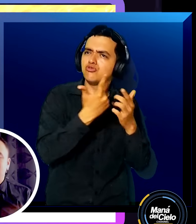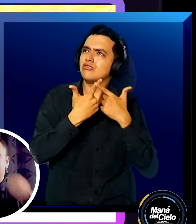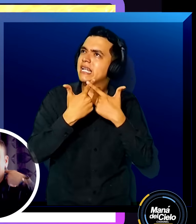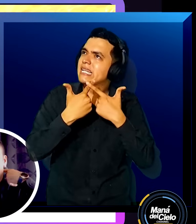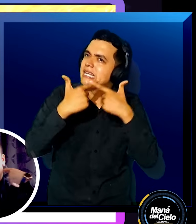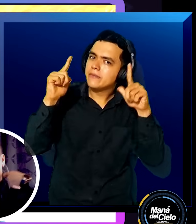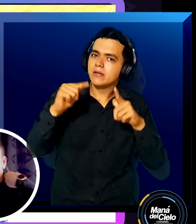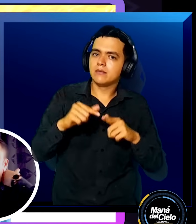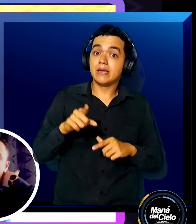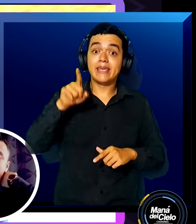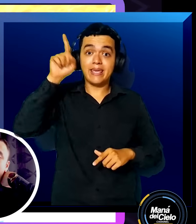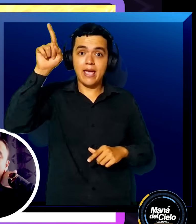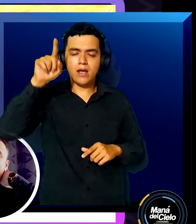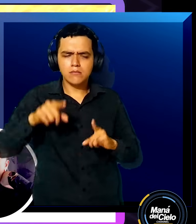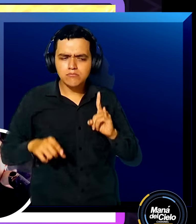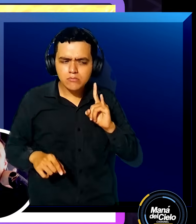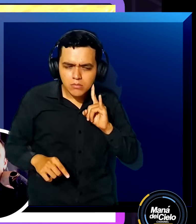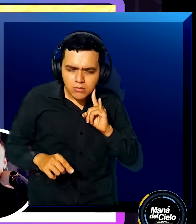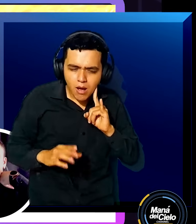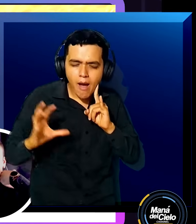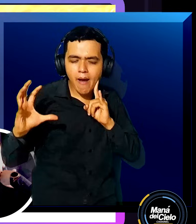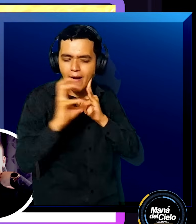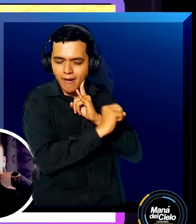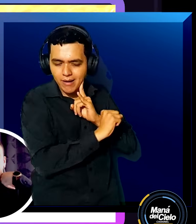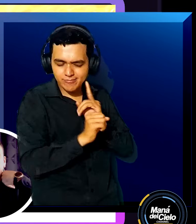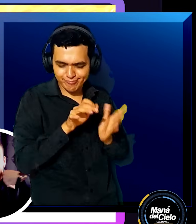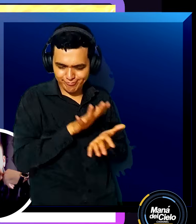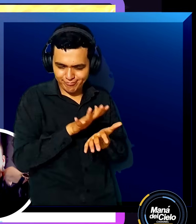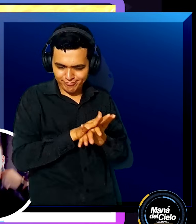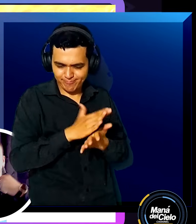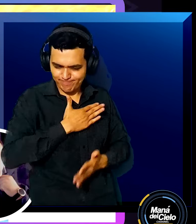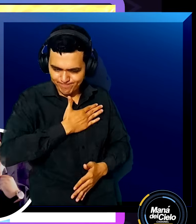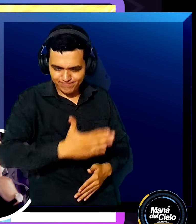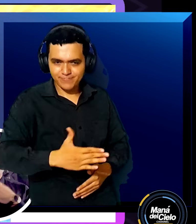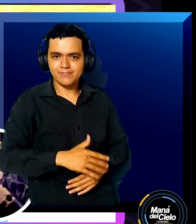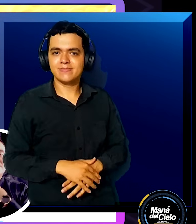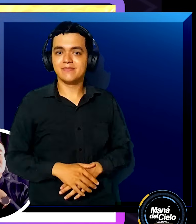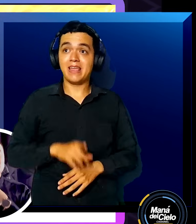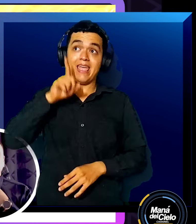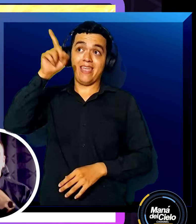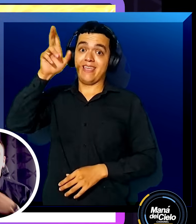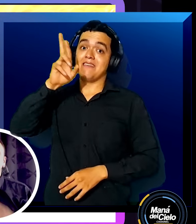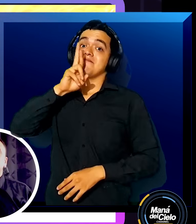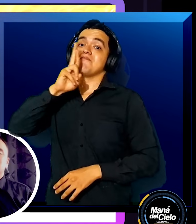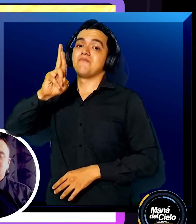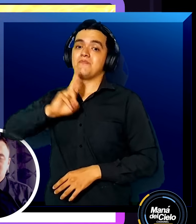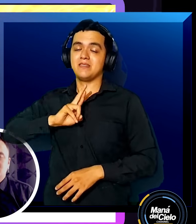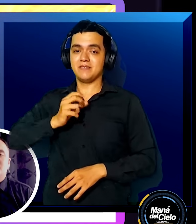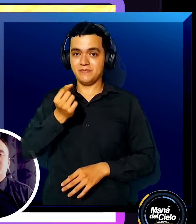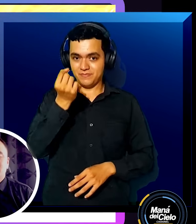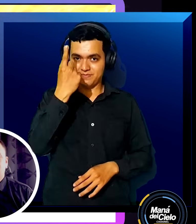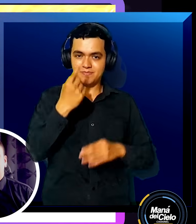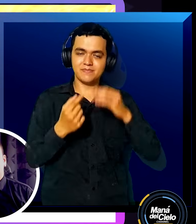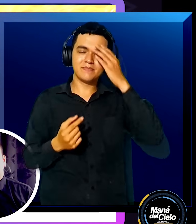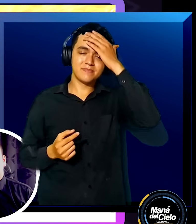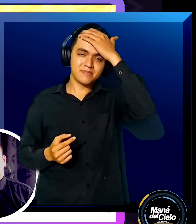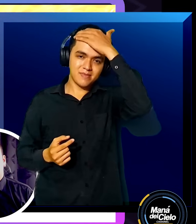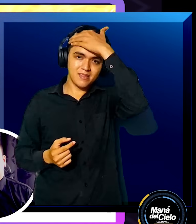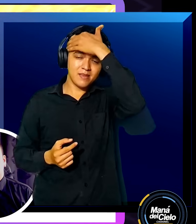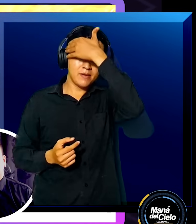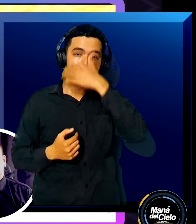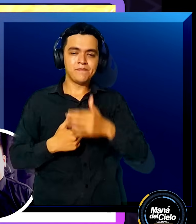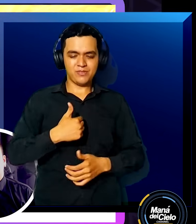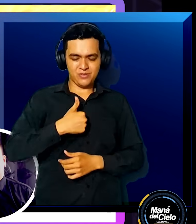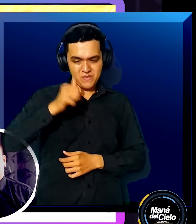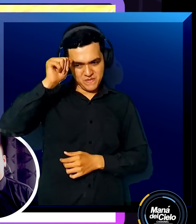ayer nuestro pastor asistente estaba bautizando a una señora. Estaba bautizando a una señora, creo que es la mamá de un piloto, la esposa de un piloto, algo